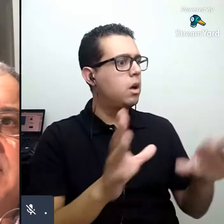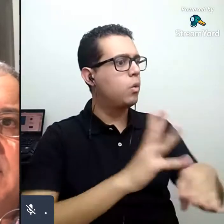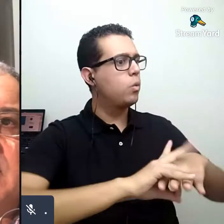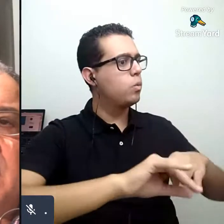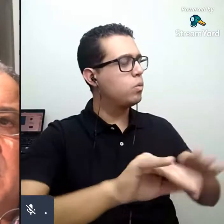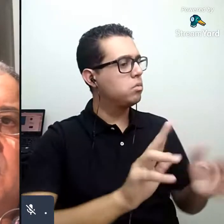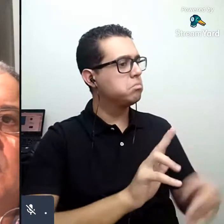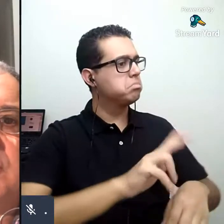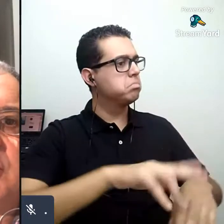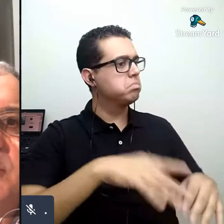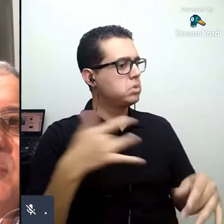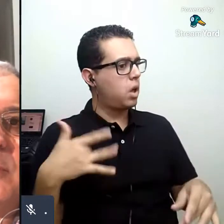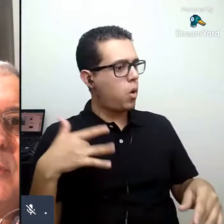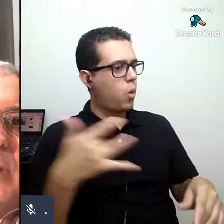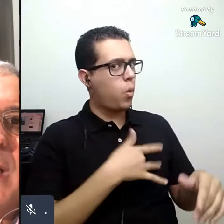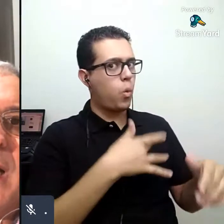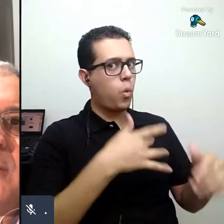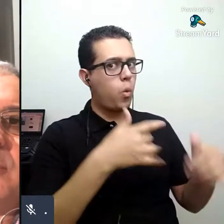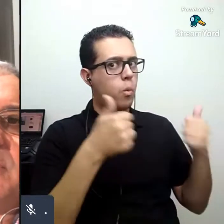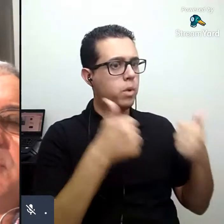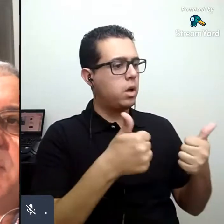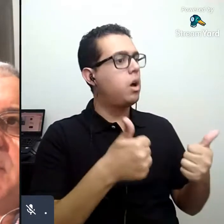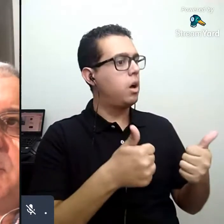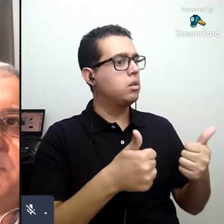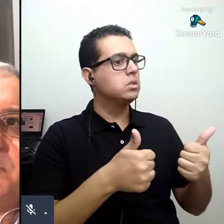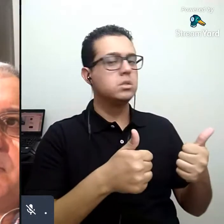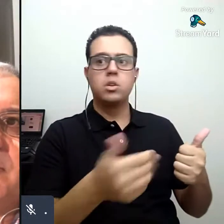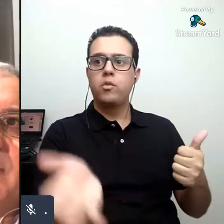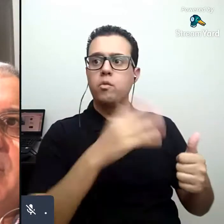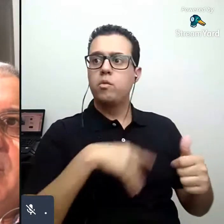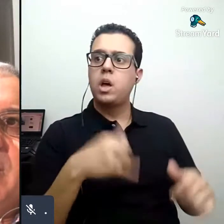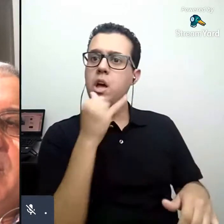para declarar com júbilo a cura do menino.